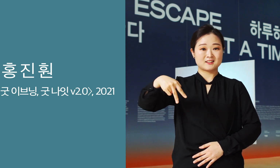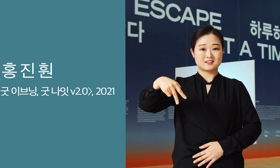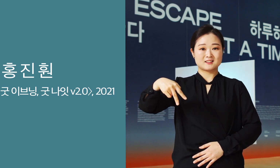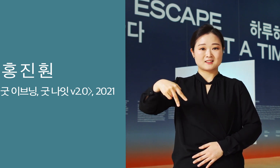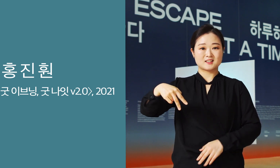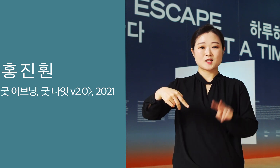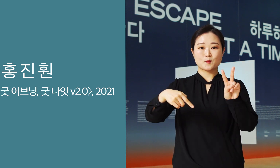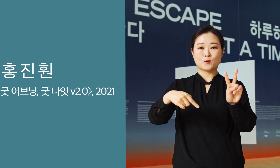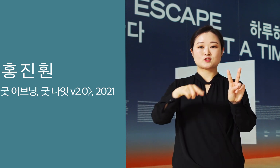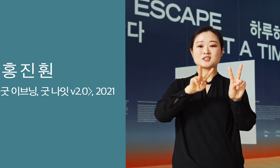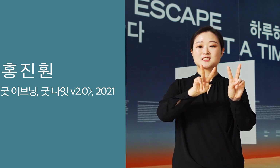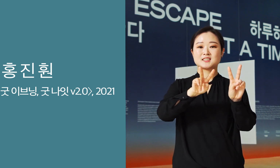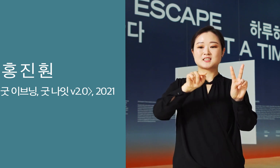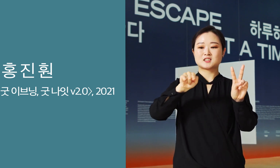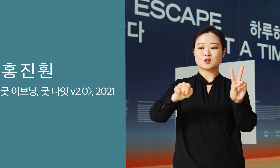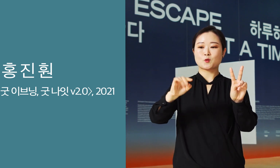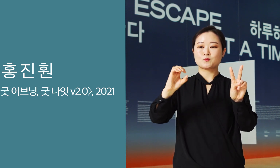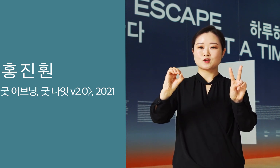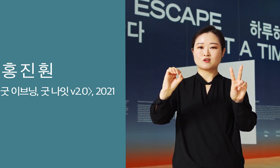버전 2.0.